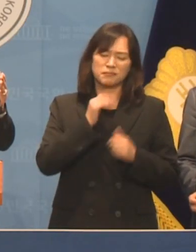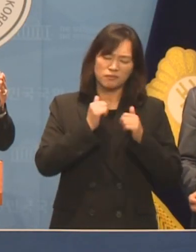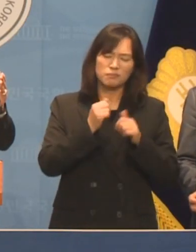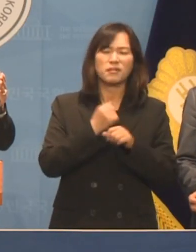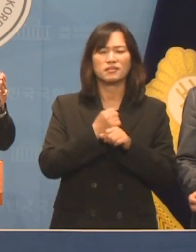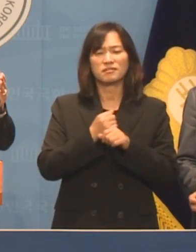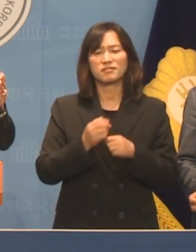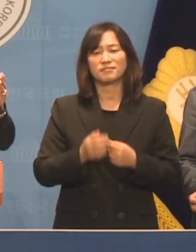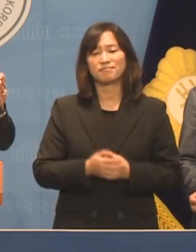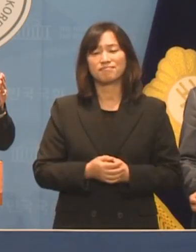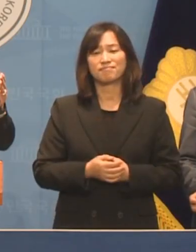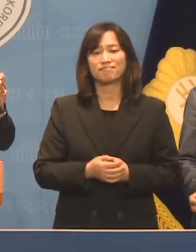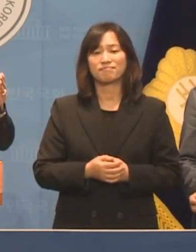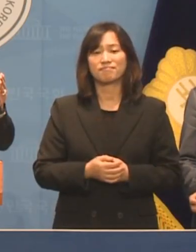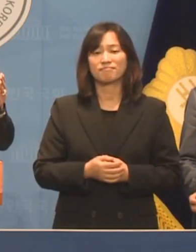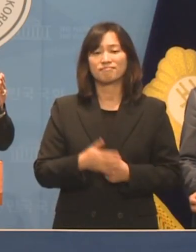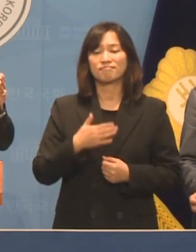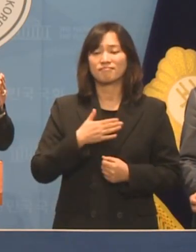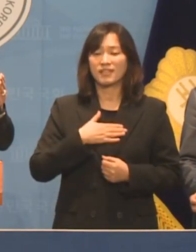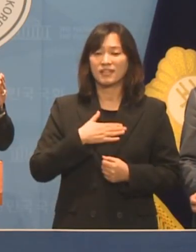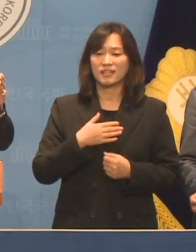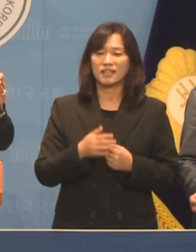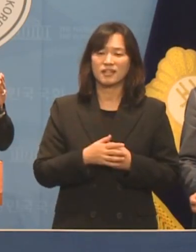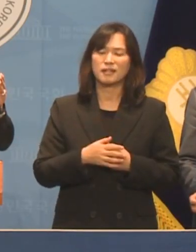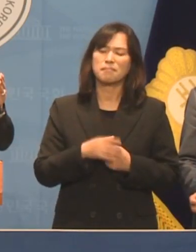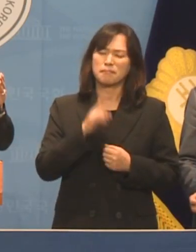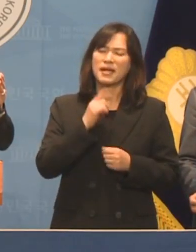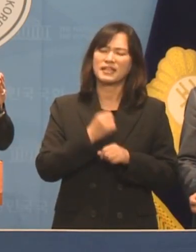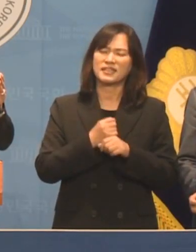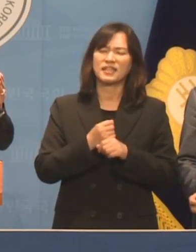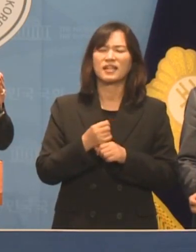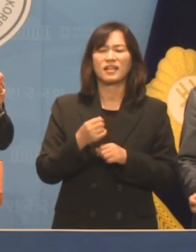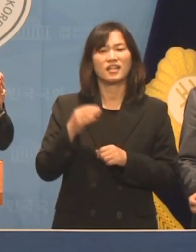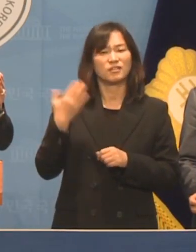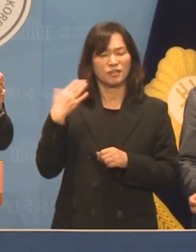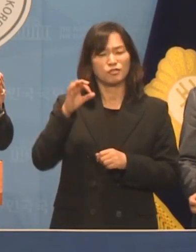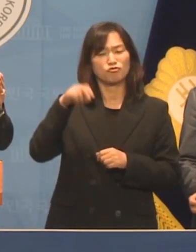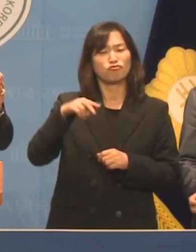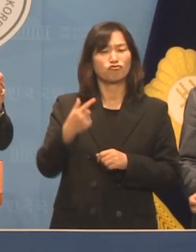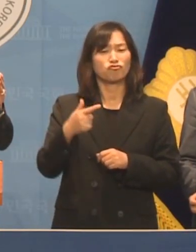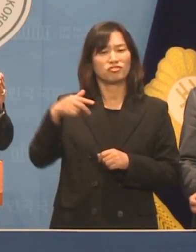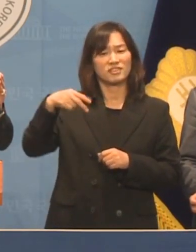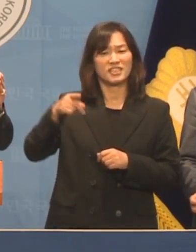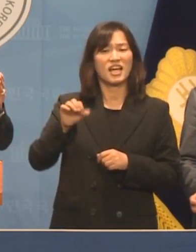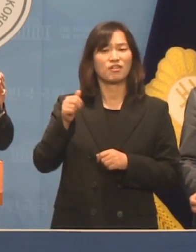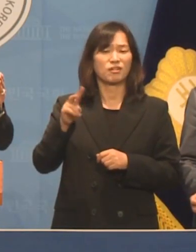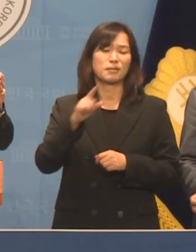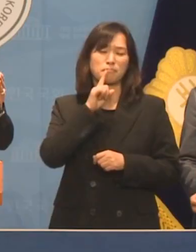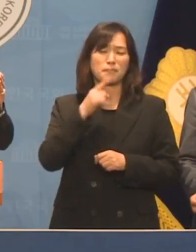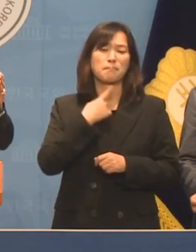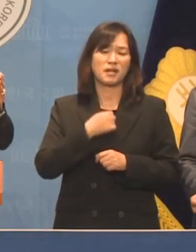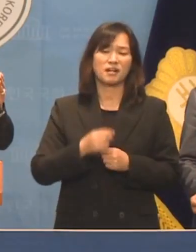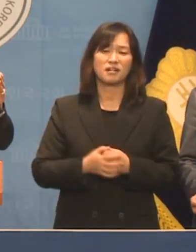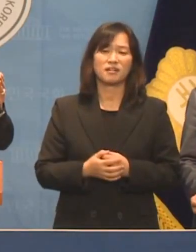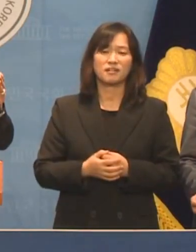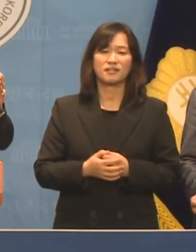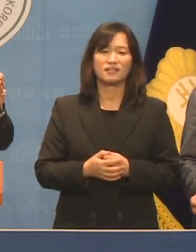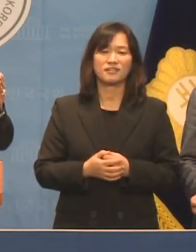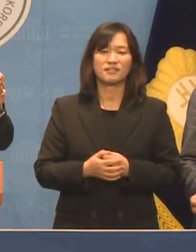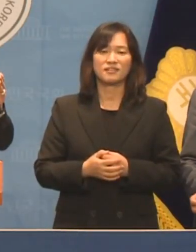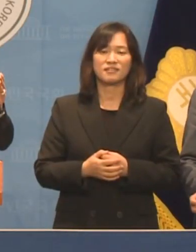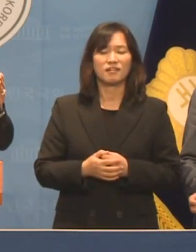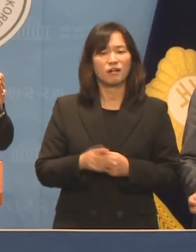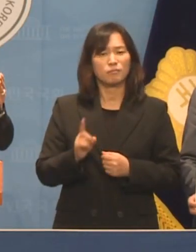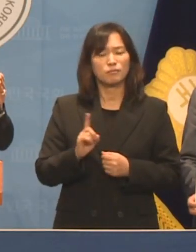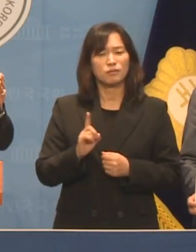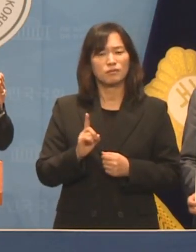뭐 만 아니 명을. 내가 저기다가 얘기를 했잖아. 상현이한테 윤상현한테도 하고. 예. 근데 그러니까 그